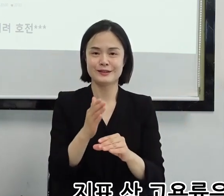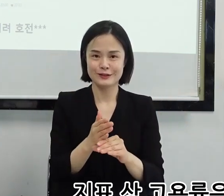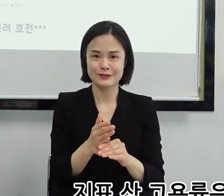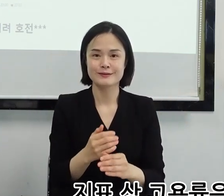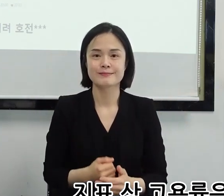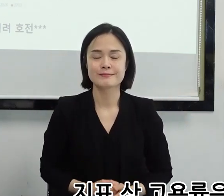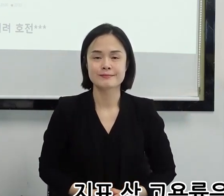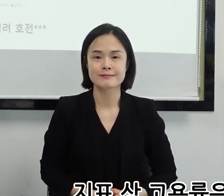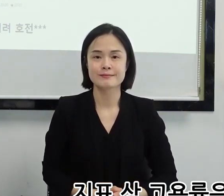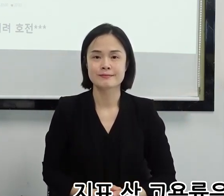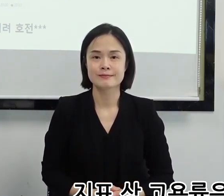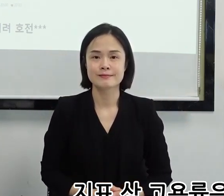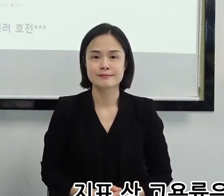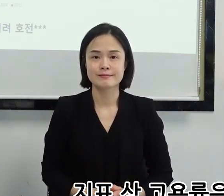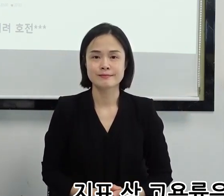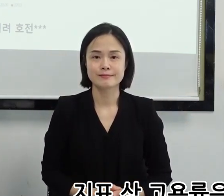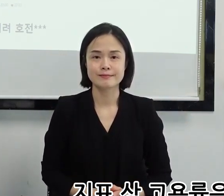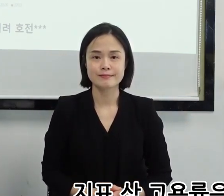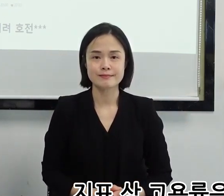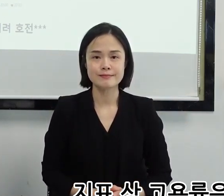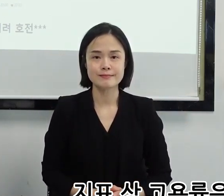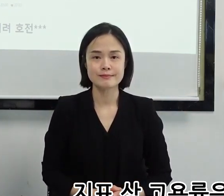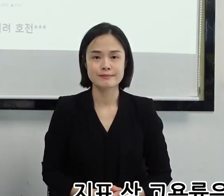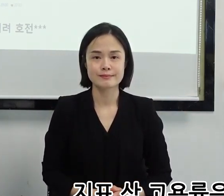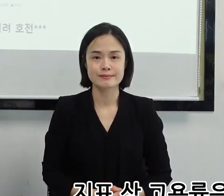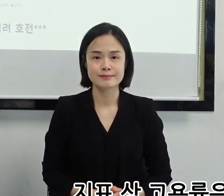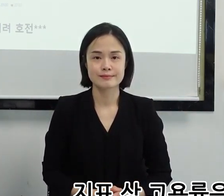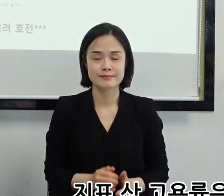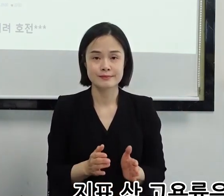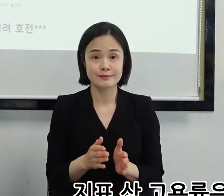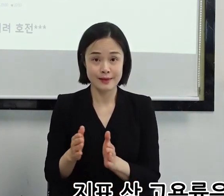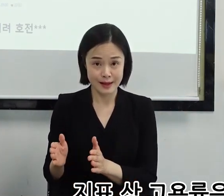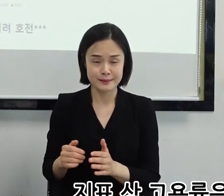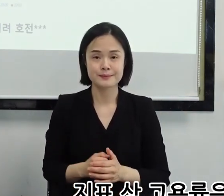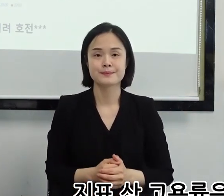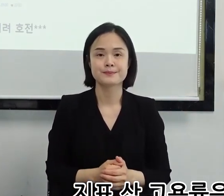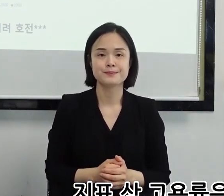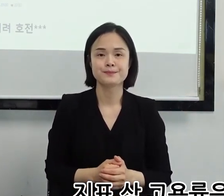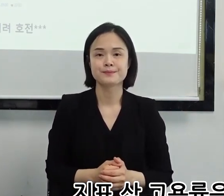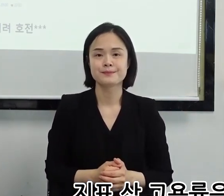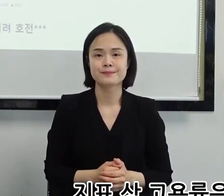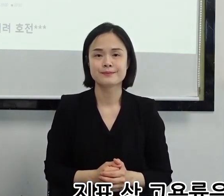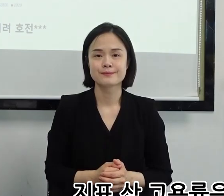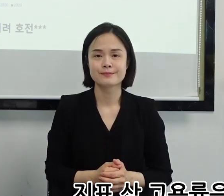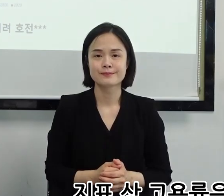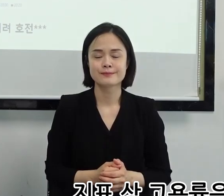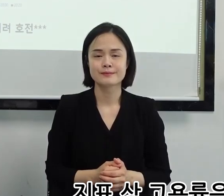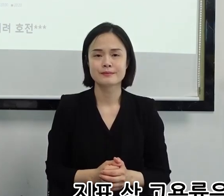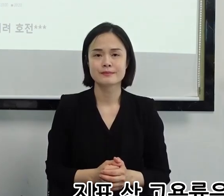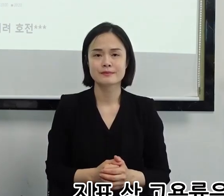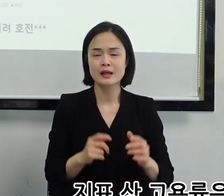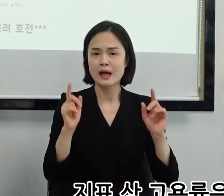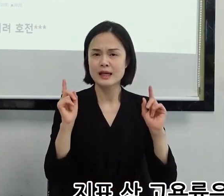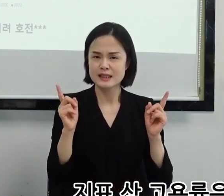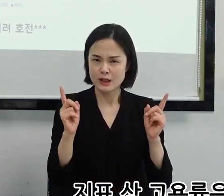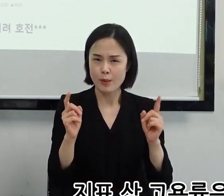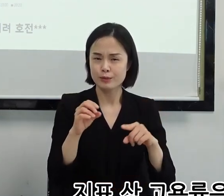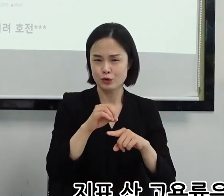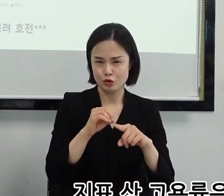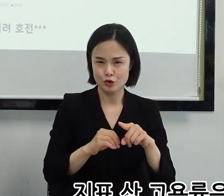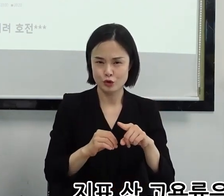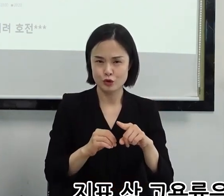그 다음에 이제 그 실업률, 그러니까 실업률이라고 하는 거는 그 일을 내가 하고 싶은데 일을